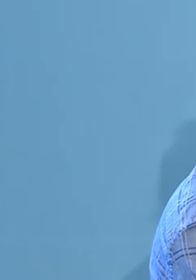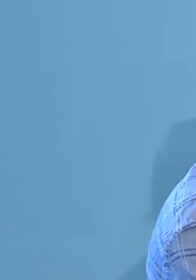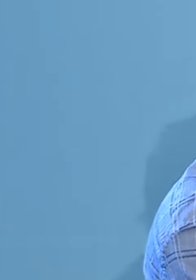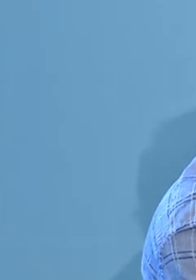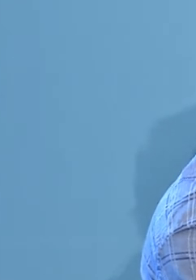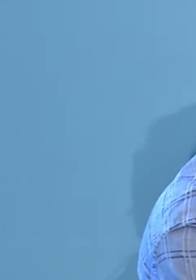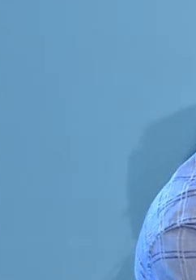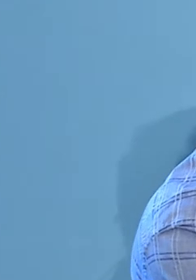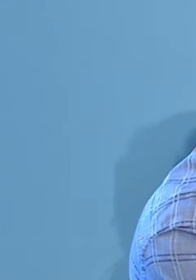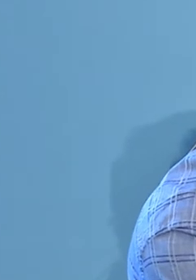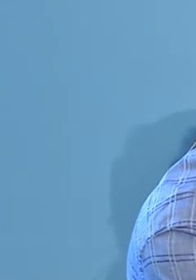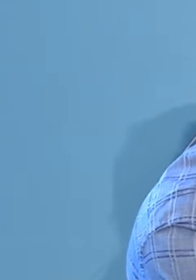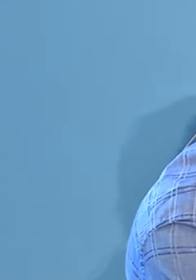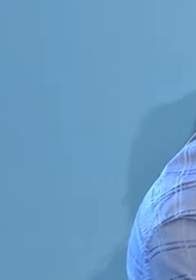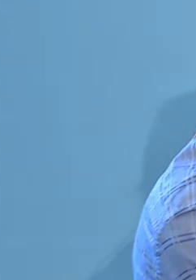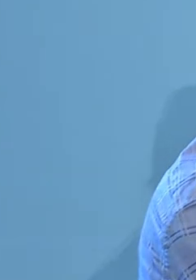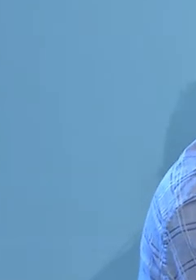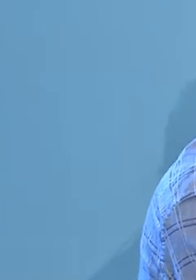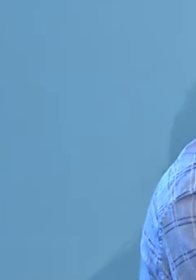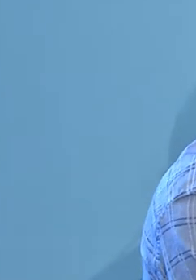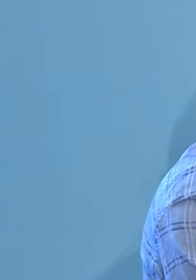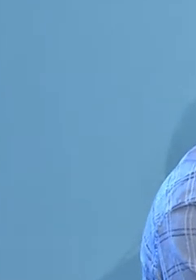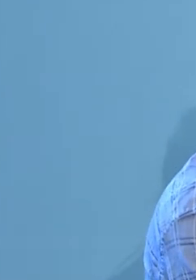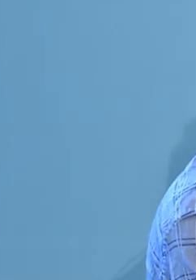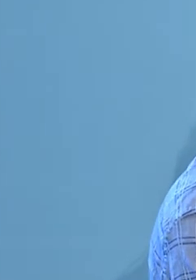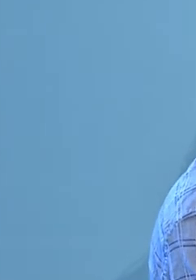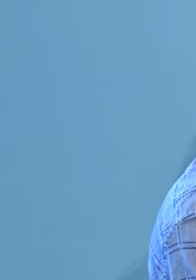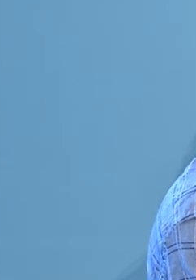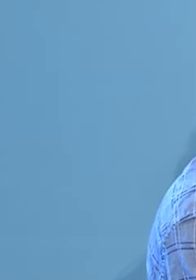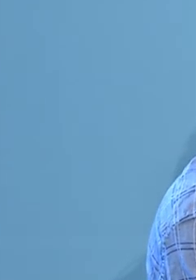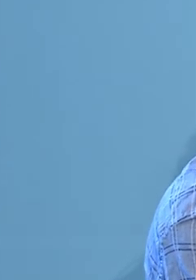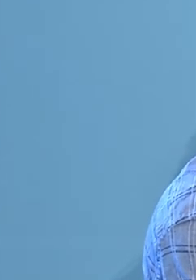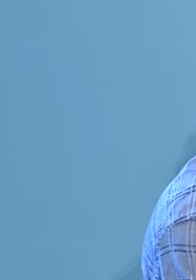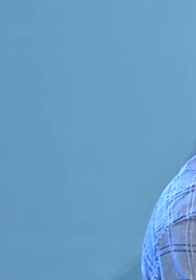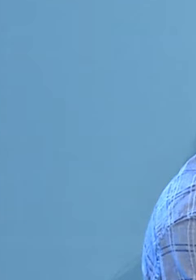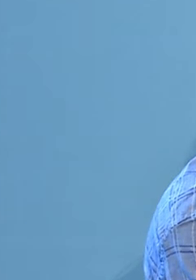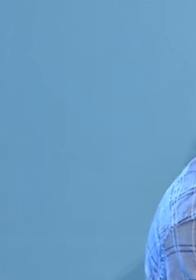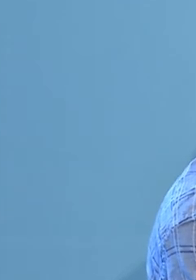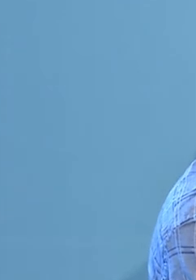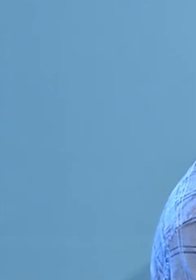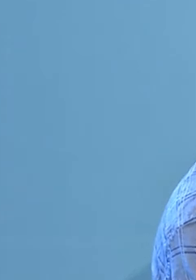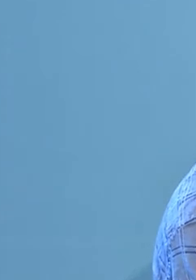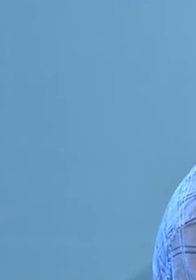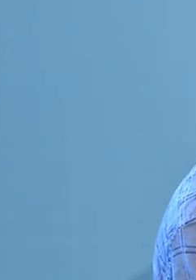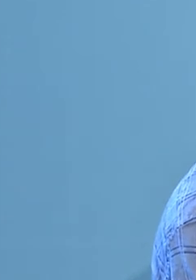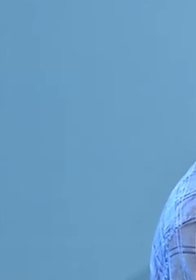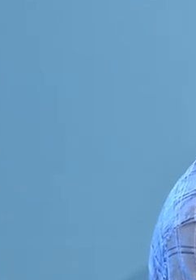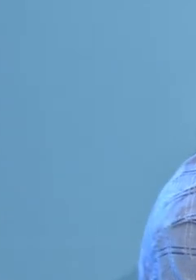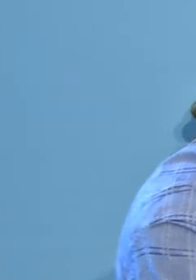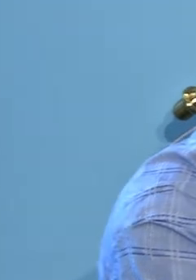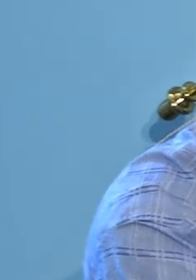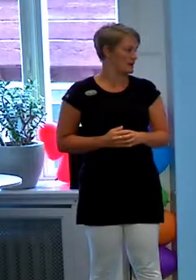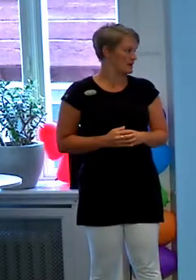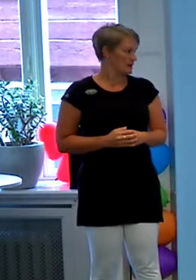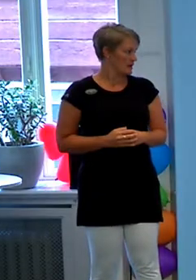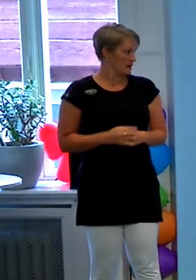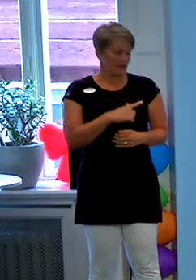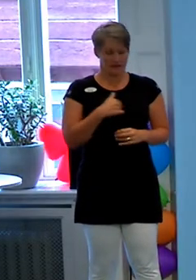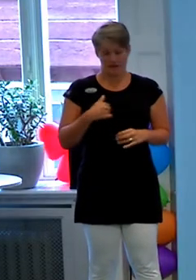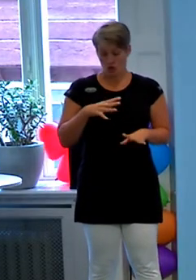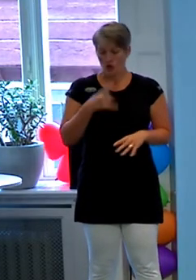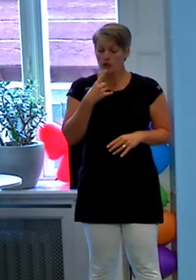Men om du bedömer vad Almedalen gör i Sverige och vad Folkemødet gör i Danmark, är det samma funktion skulle du säga? Vi hade